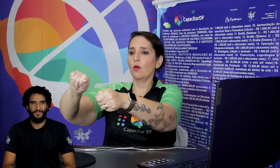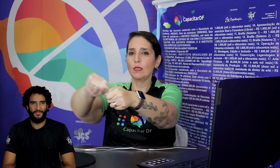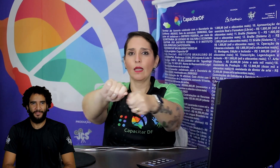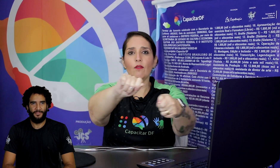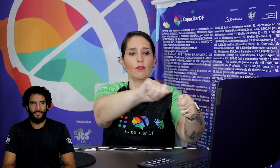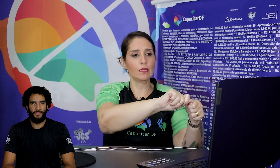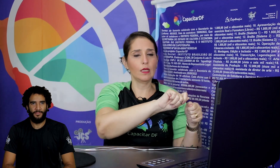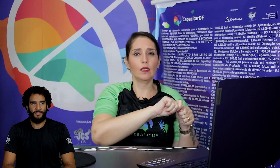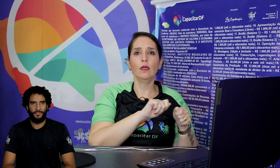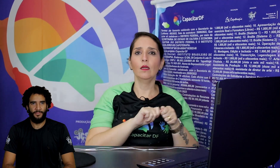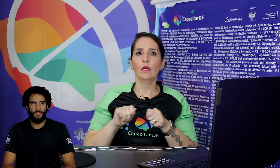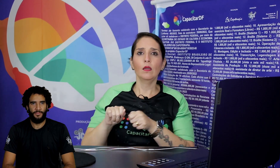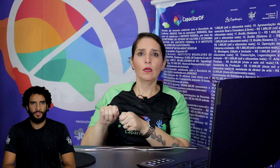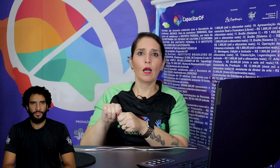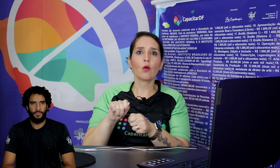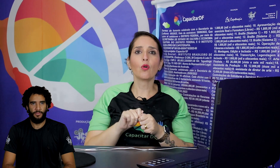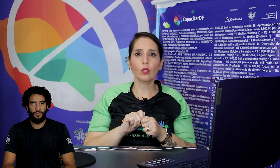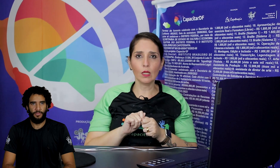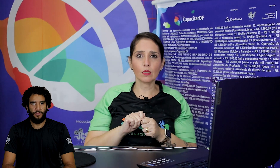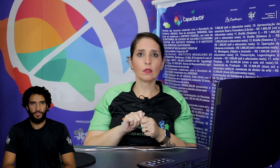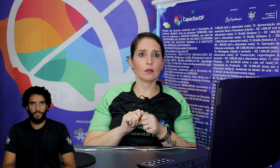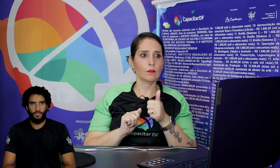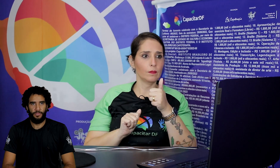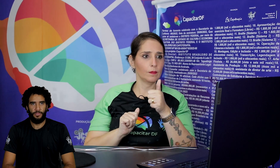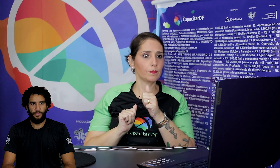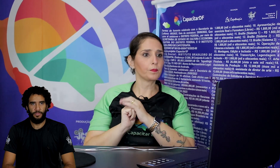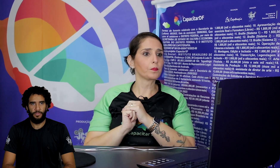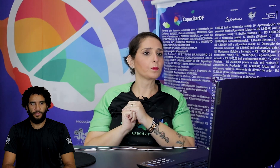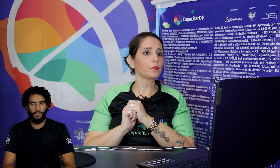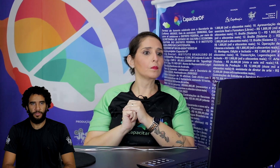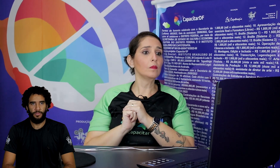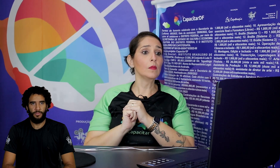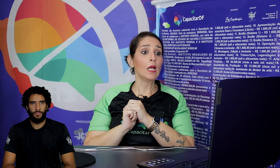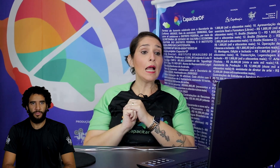também consegue fazer a concordância.